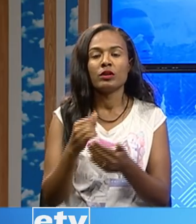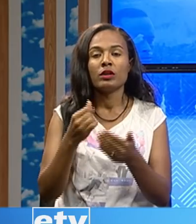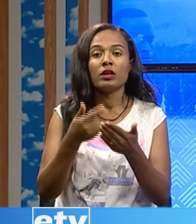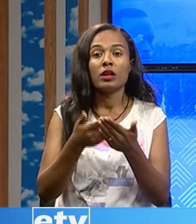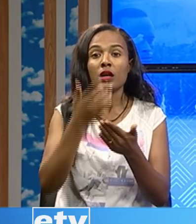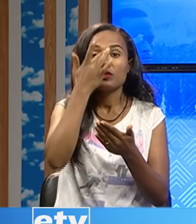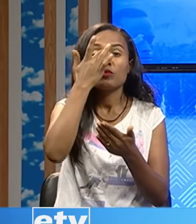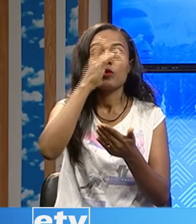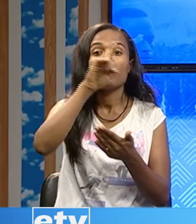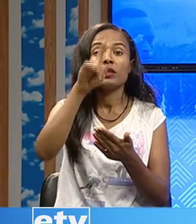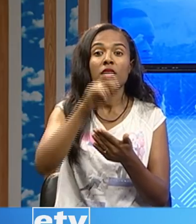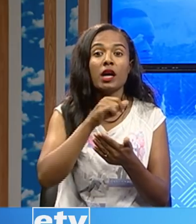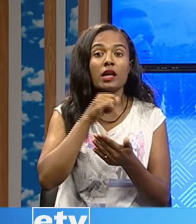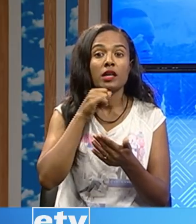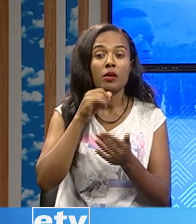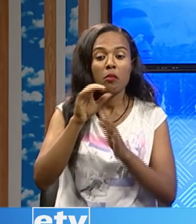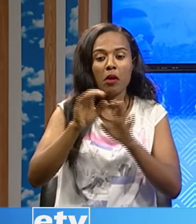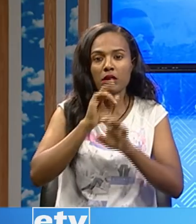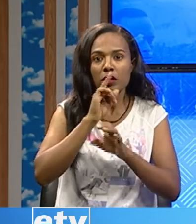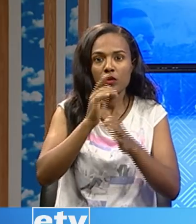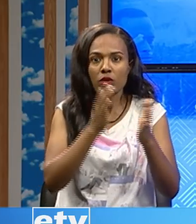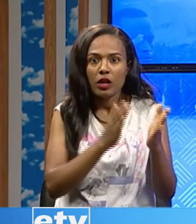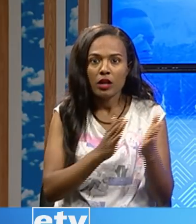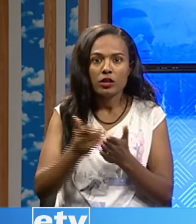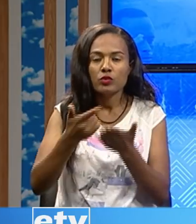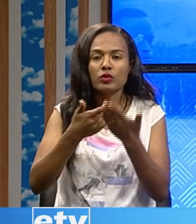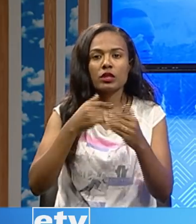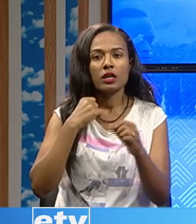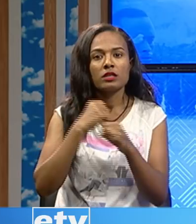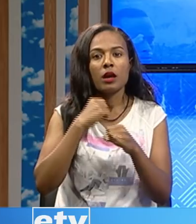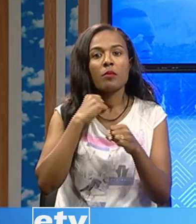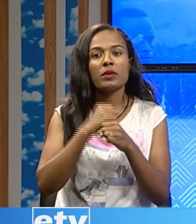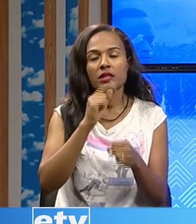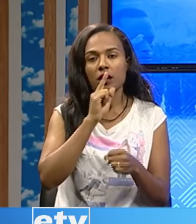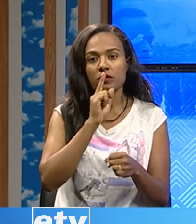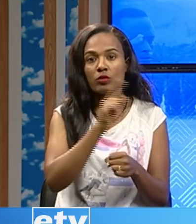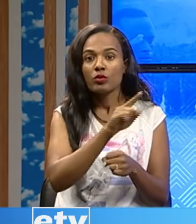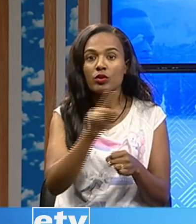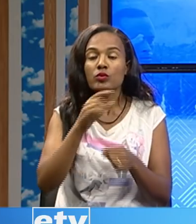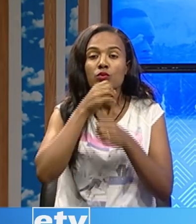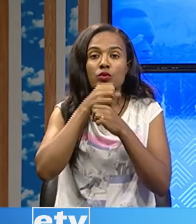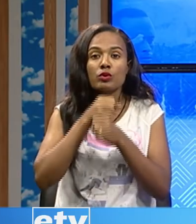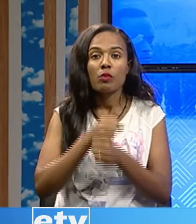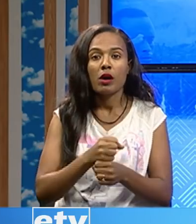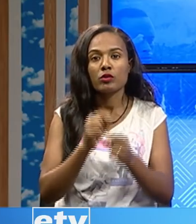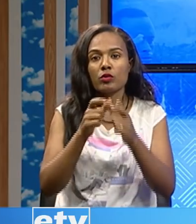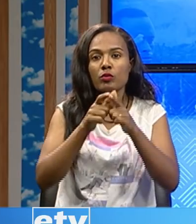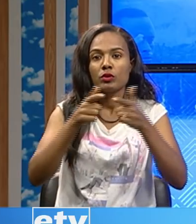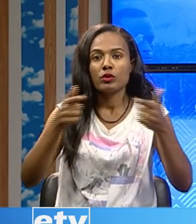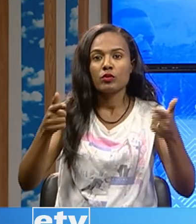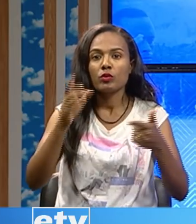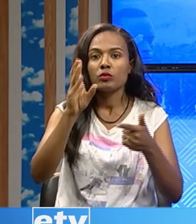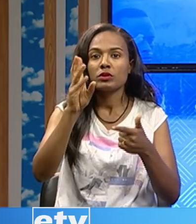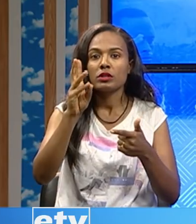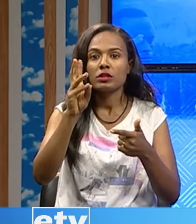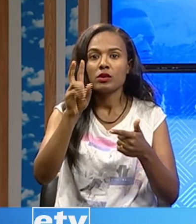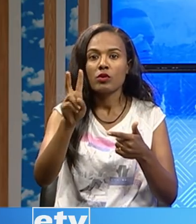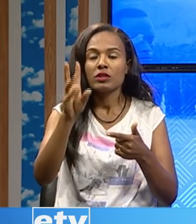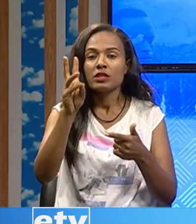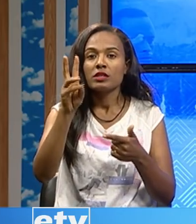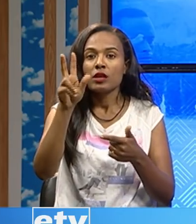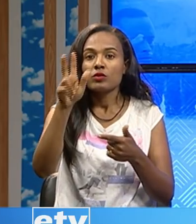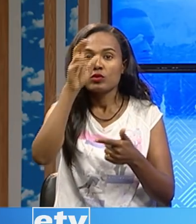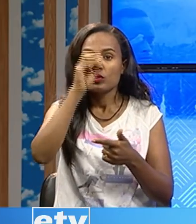እነዚህም ብሎ መጠየቅ ሳይሆን ማድረግ ነው በቃ ተደራጅታችሁ እንደዛ አይነት ስራ መስራት ነው እነሱ ሽማግሌውም ትልቁም 62 63 አመት